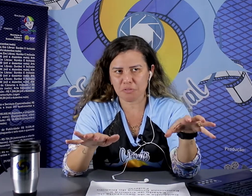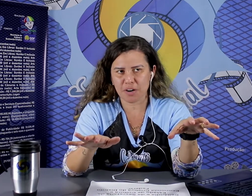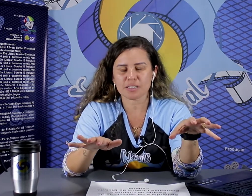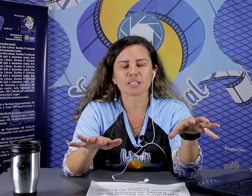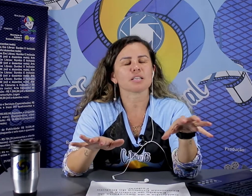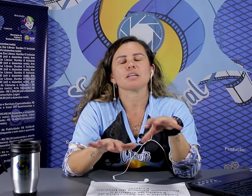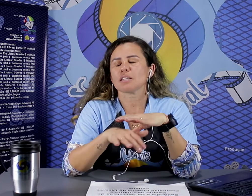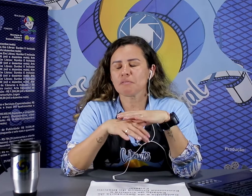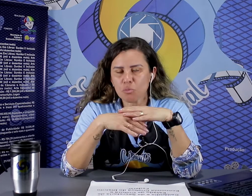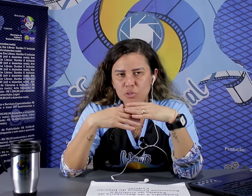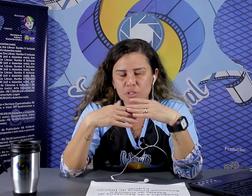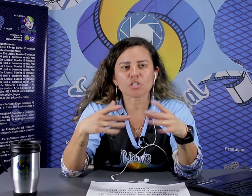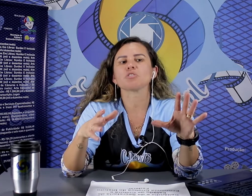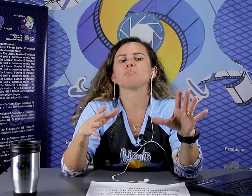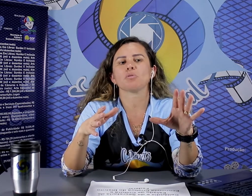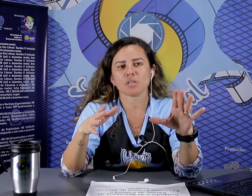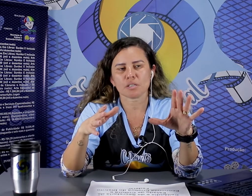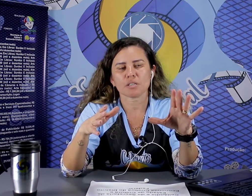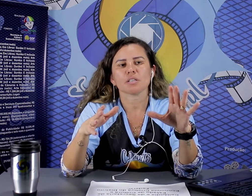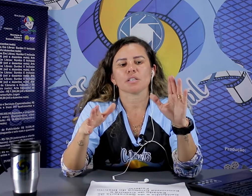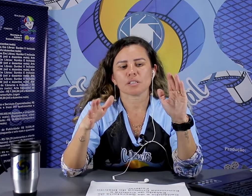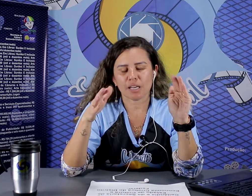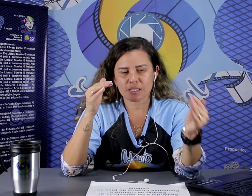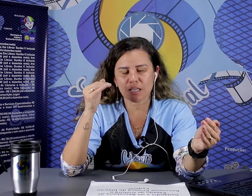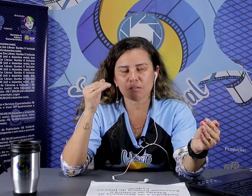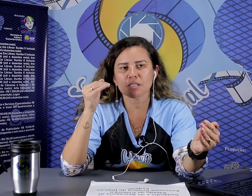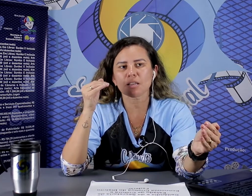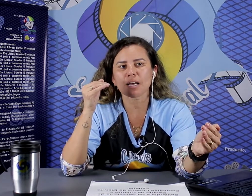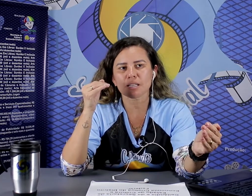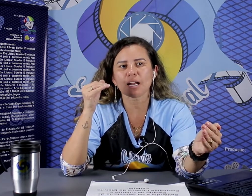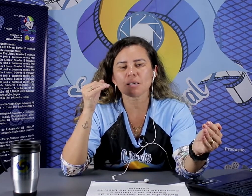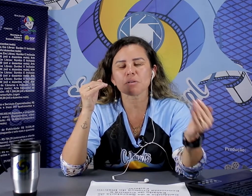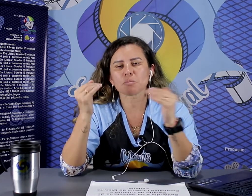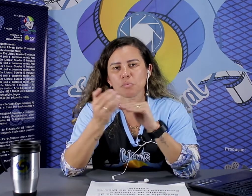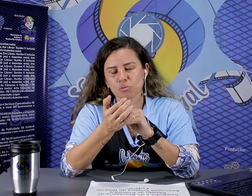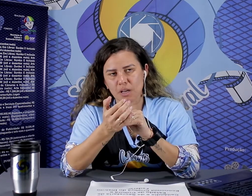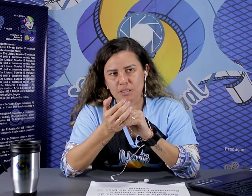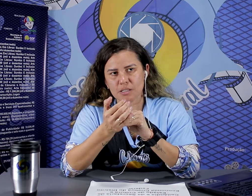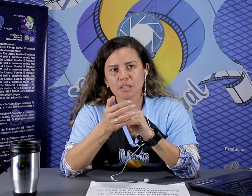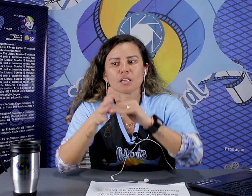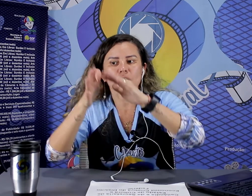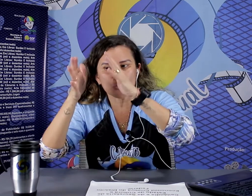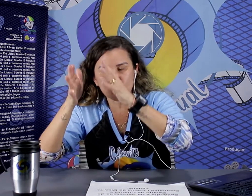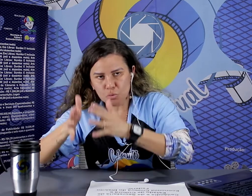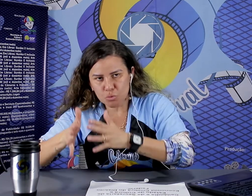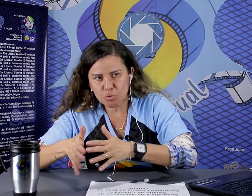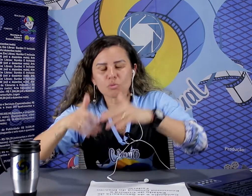frase. Tem muita gente boa trazendo a sintaxe da libras para o português. O uso